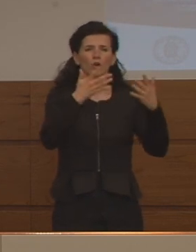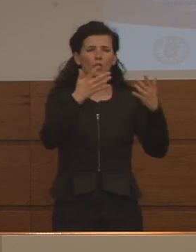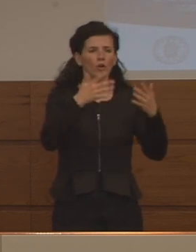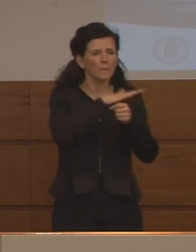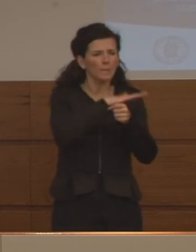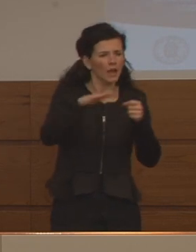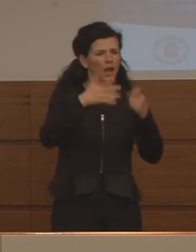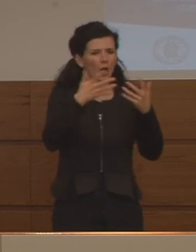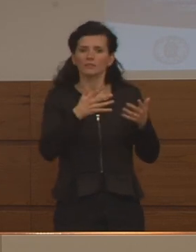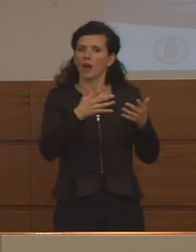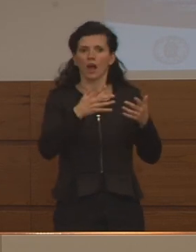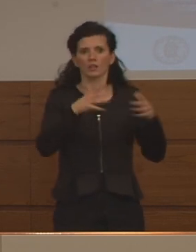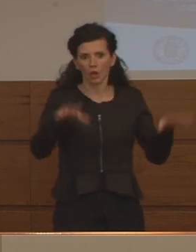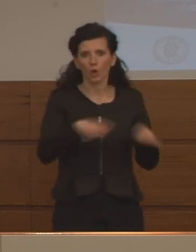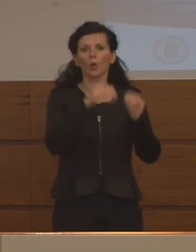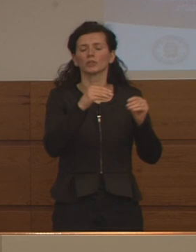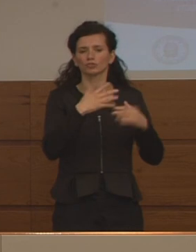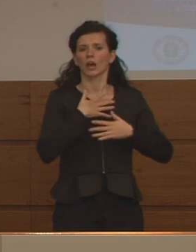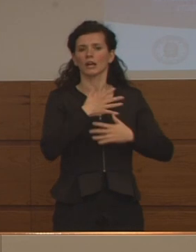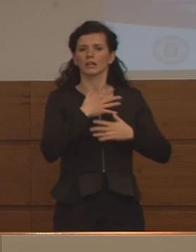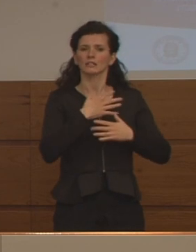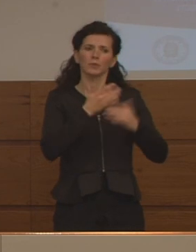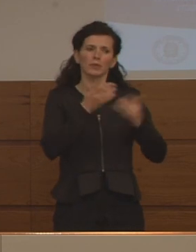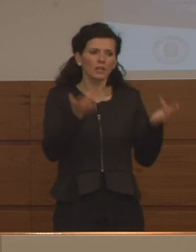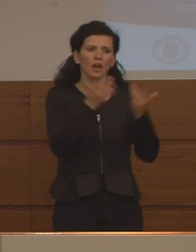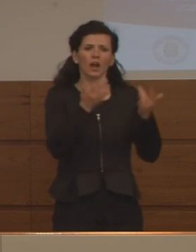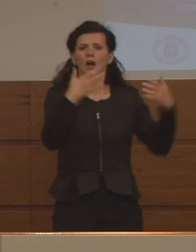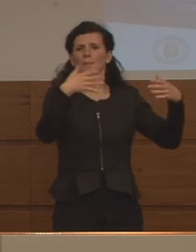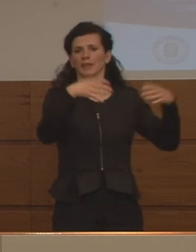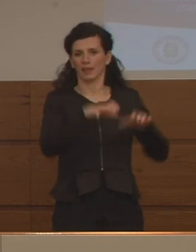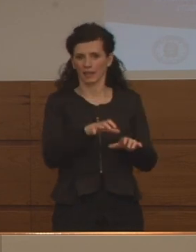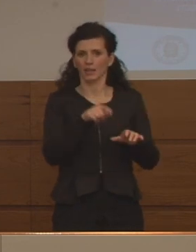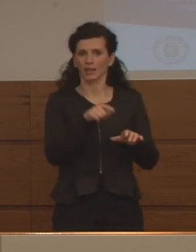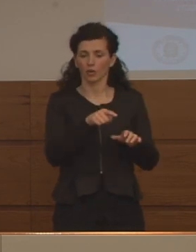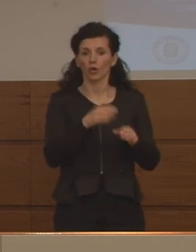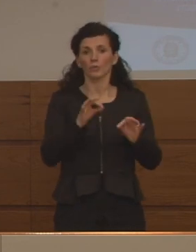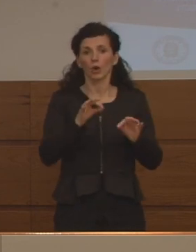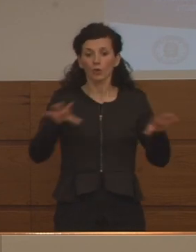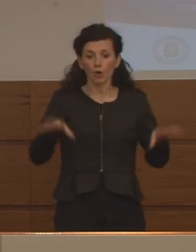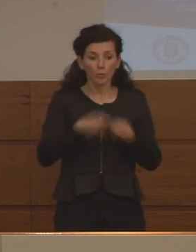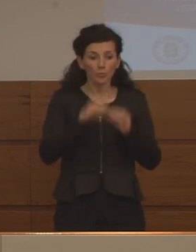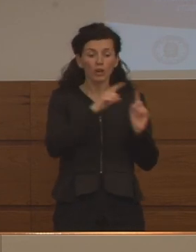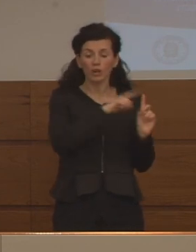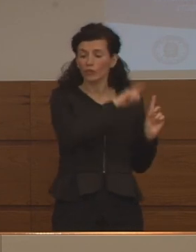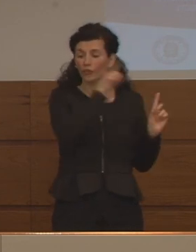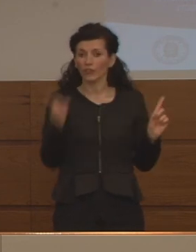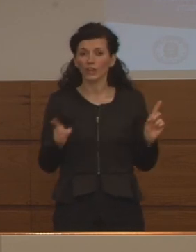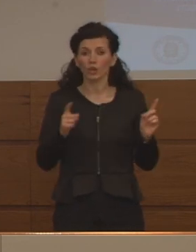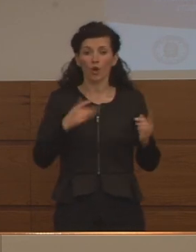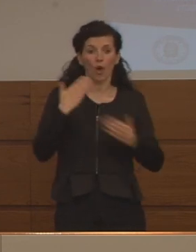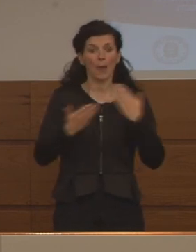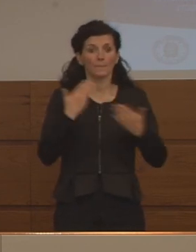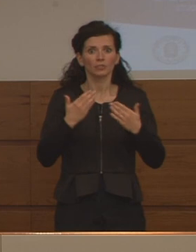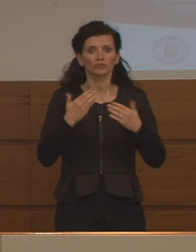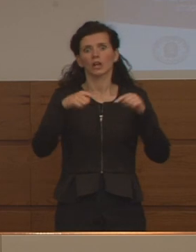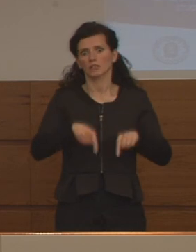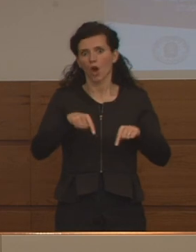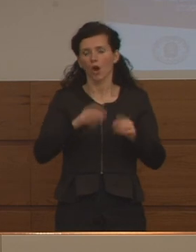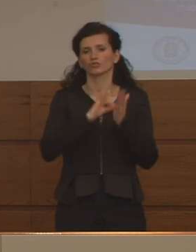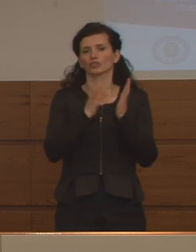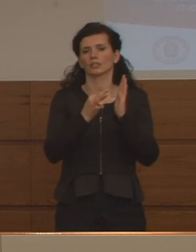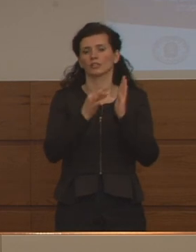negativo da quando abbiamo avviato la gestione dell'emergenza quindi questo dato va sicuramente